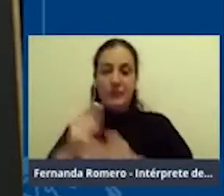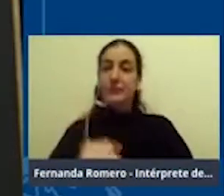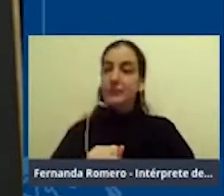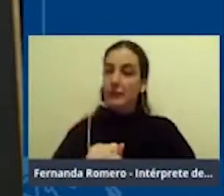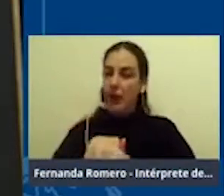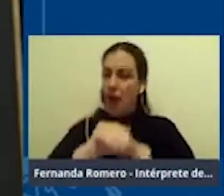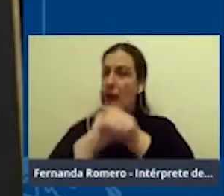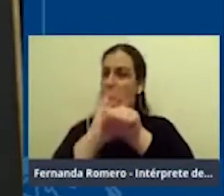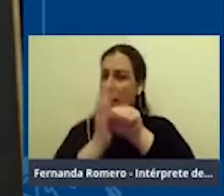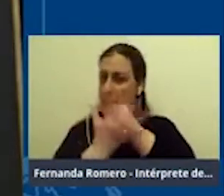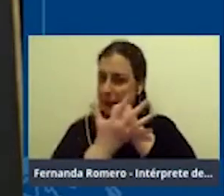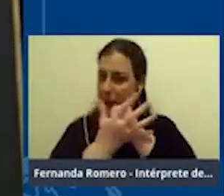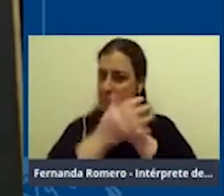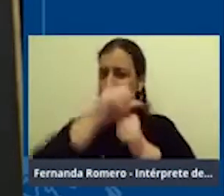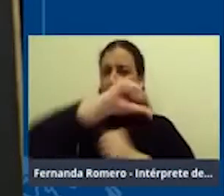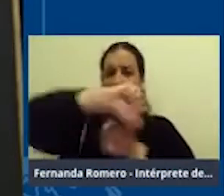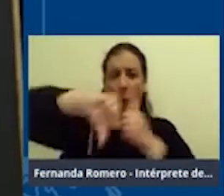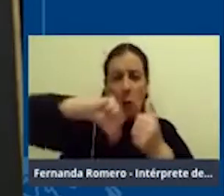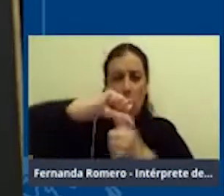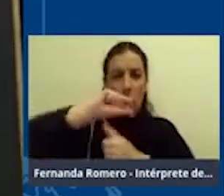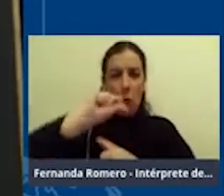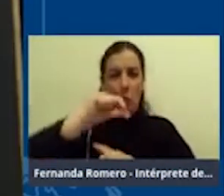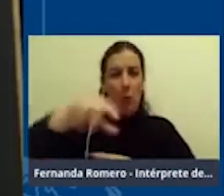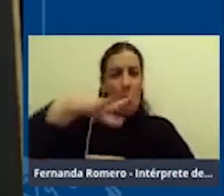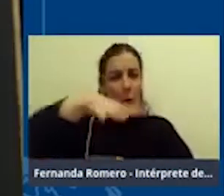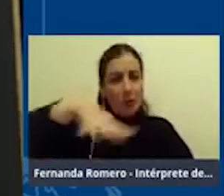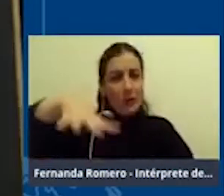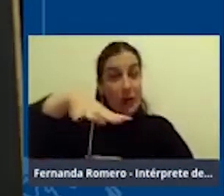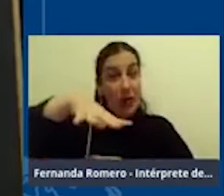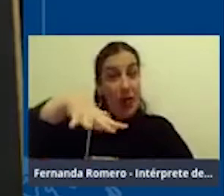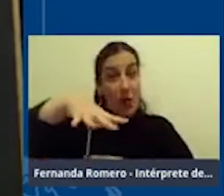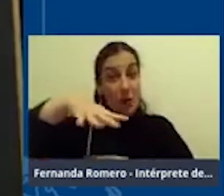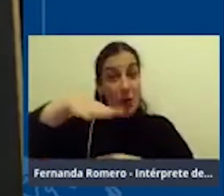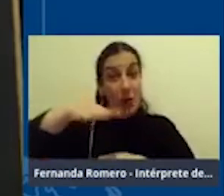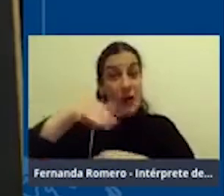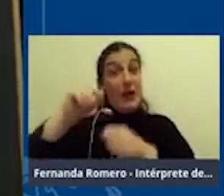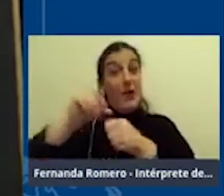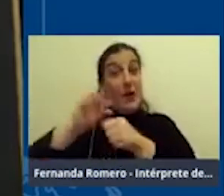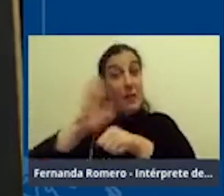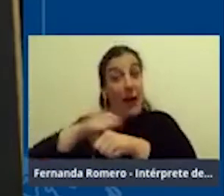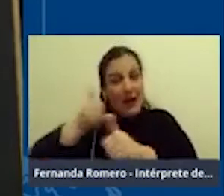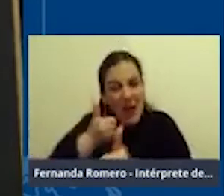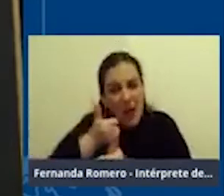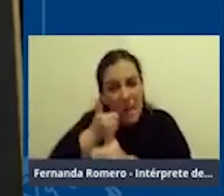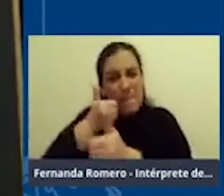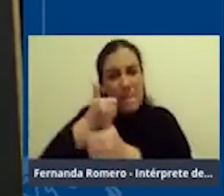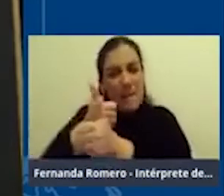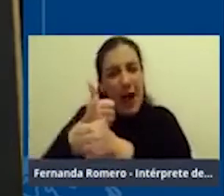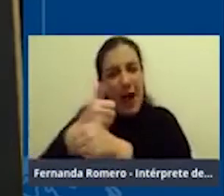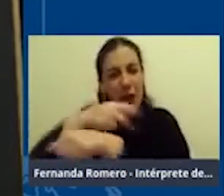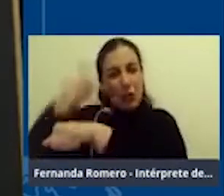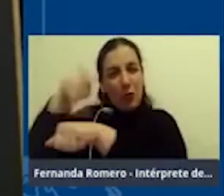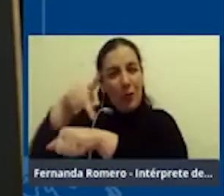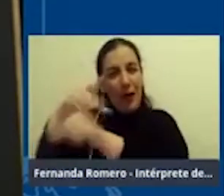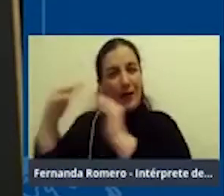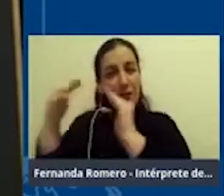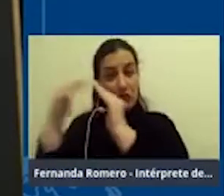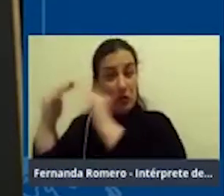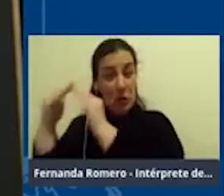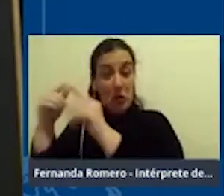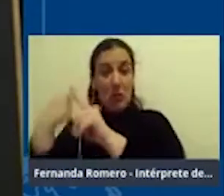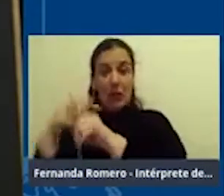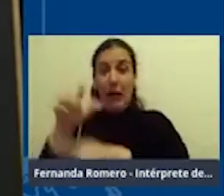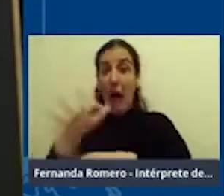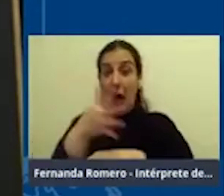alterar um pouco o cenário e, por incrível que pareça, nos aproximar mais dos nossos vizinhos, porque às vezes a gente está muito perto e